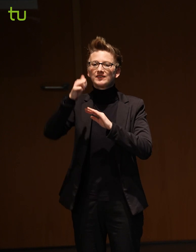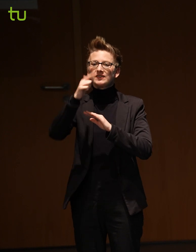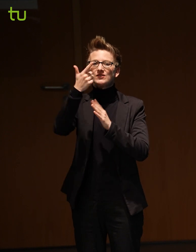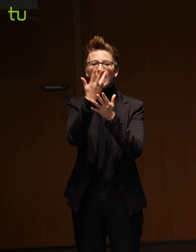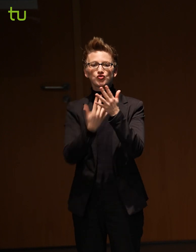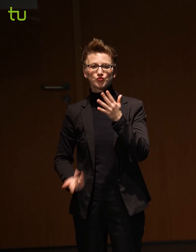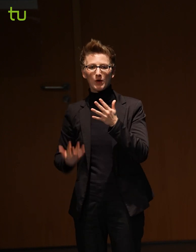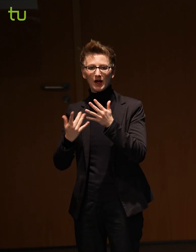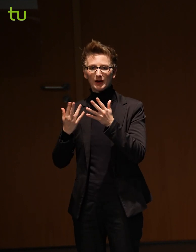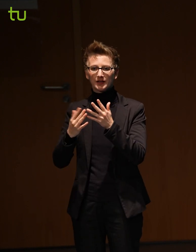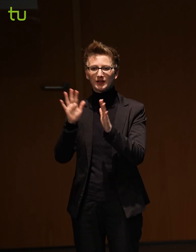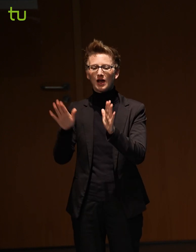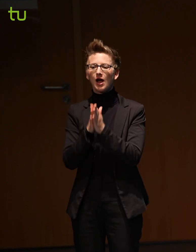Jahr